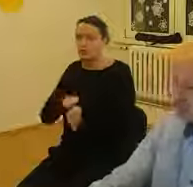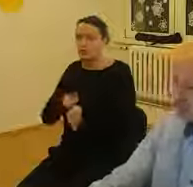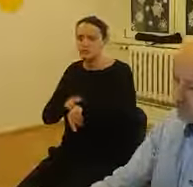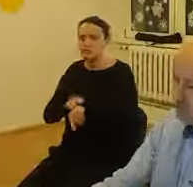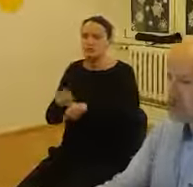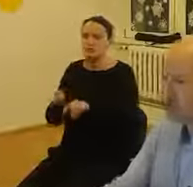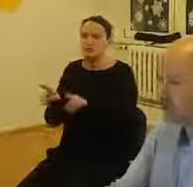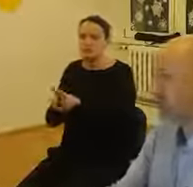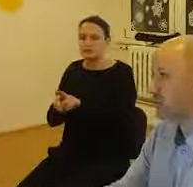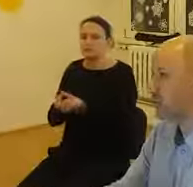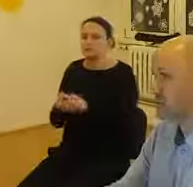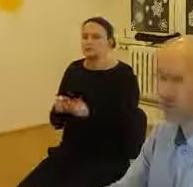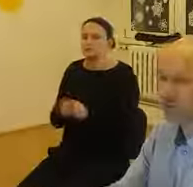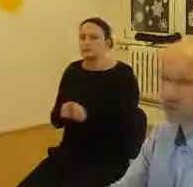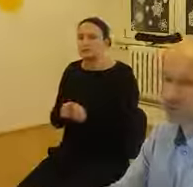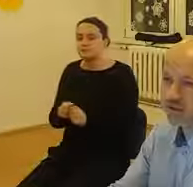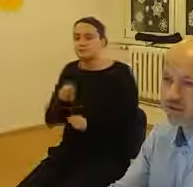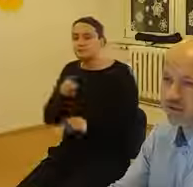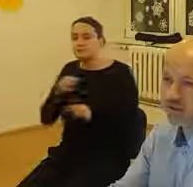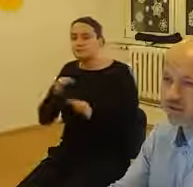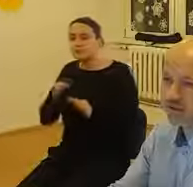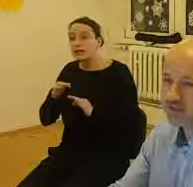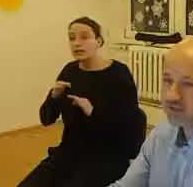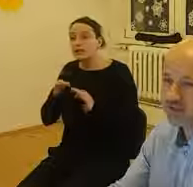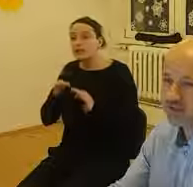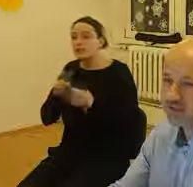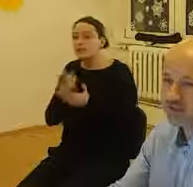Teraz w lutym to będzie 13 lutego i